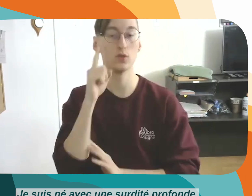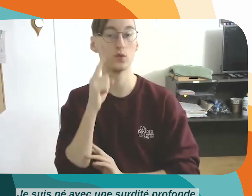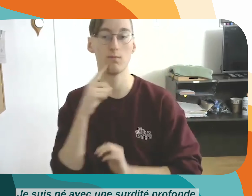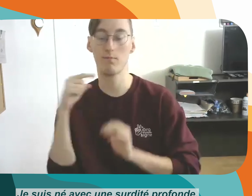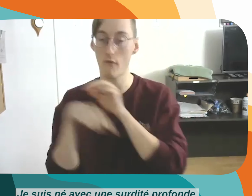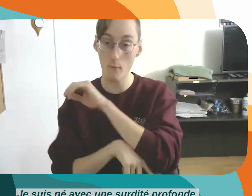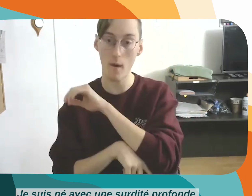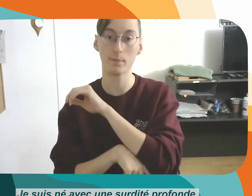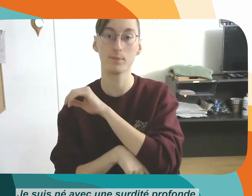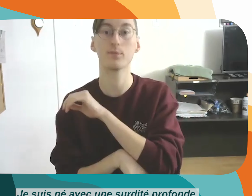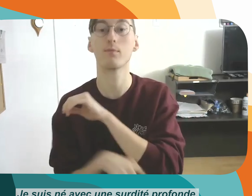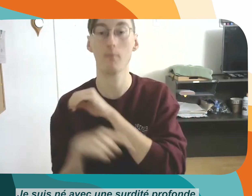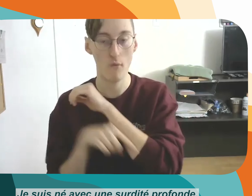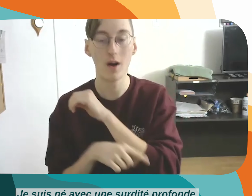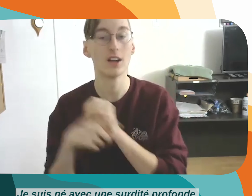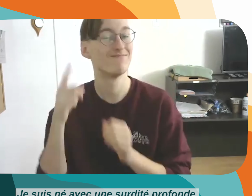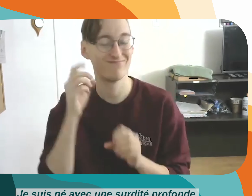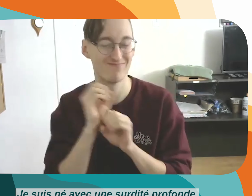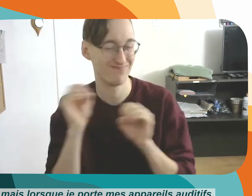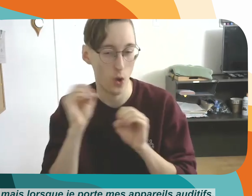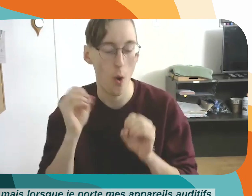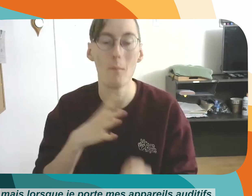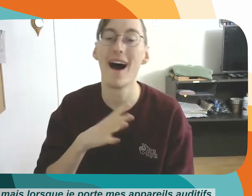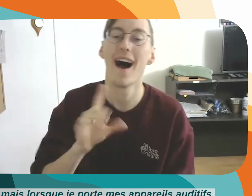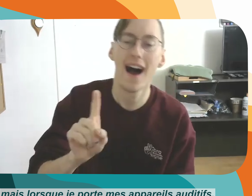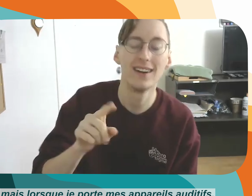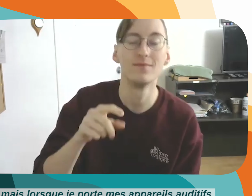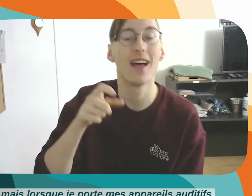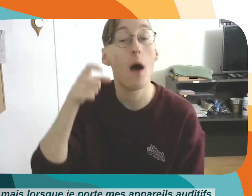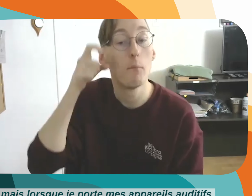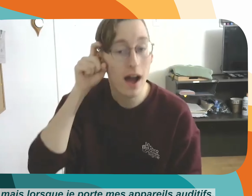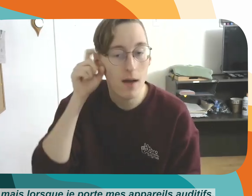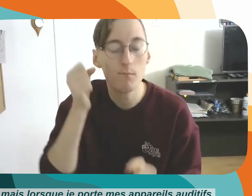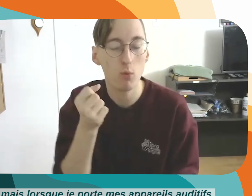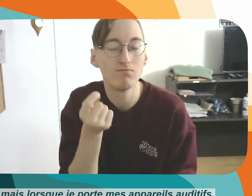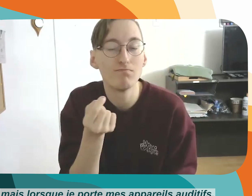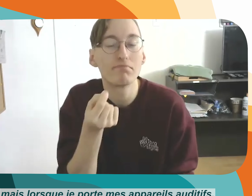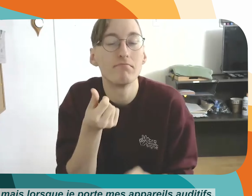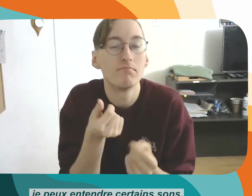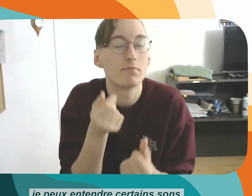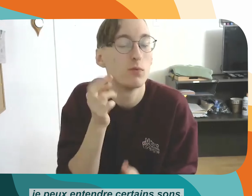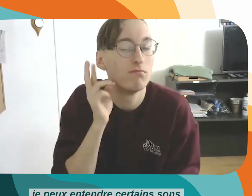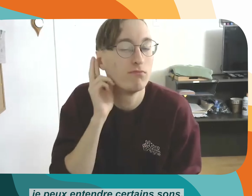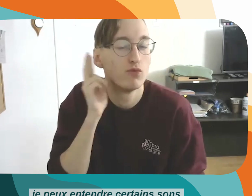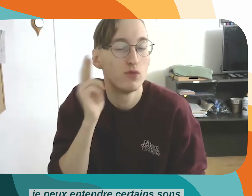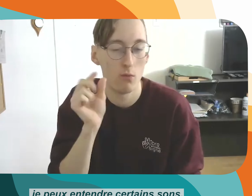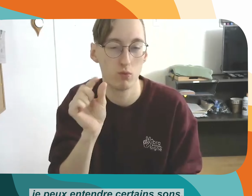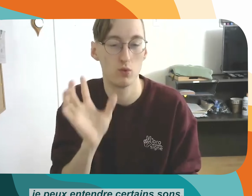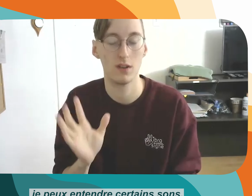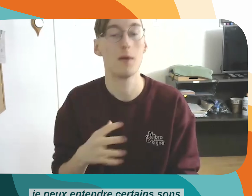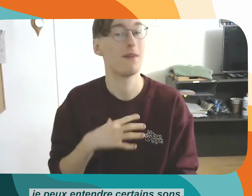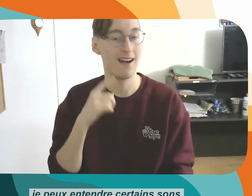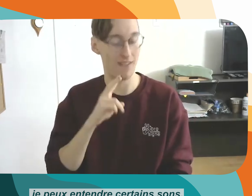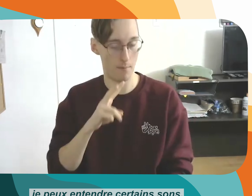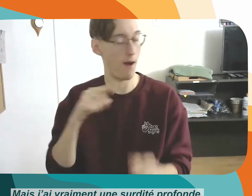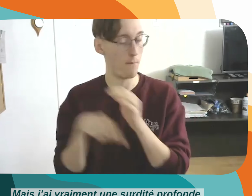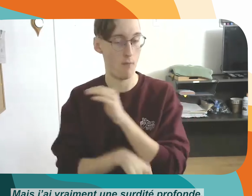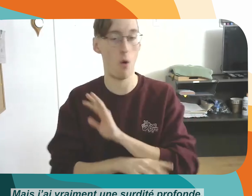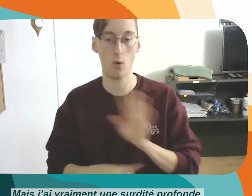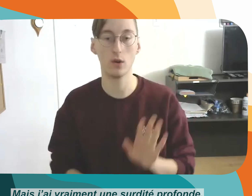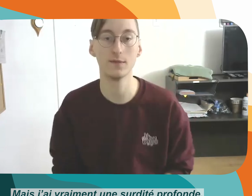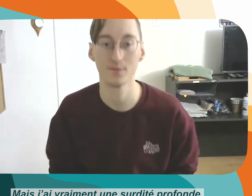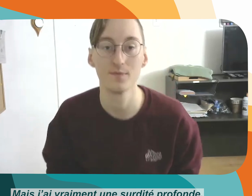Je suis né avec une surdité profonde, mais lorsque je porte mes appareils auditifs, je peux entendre certains sons,